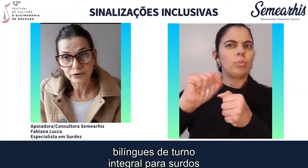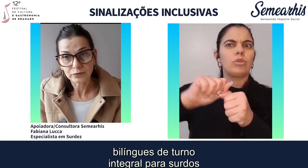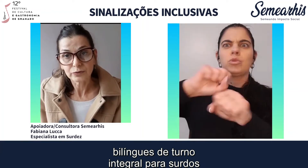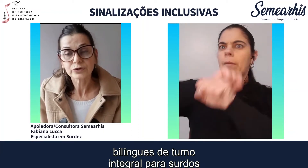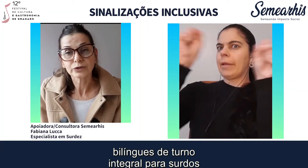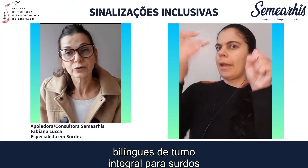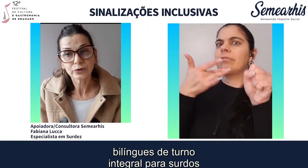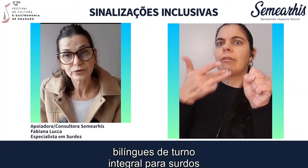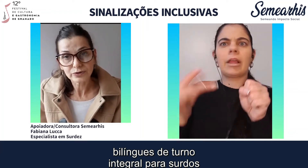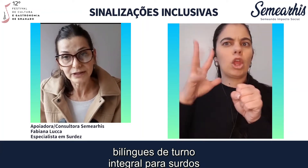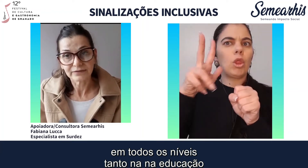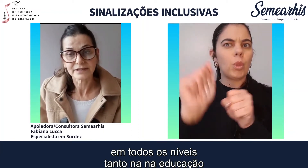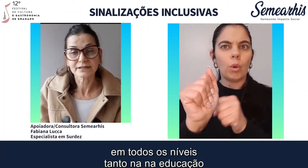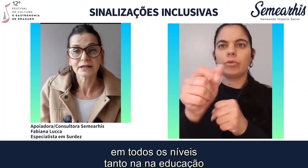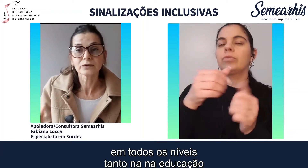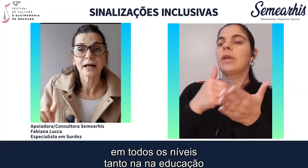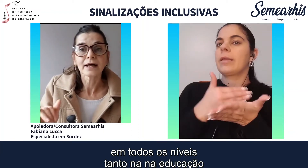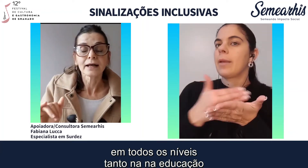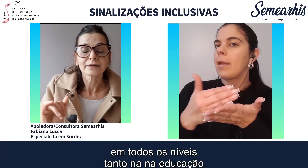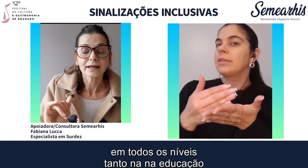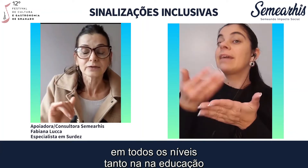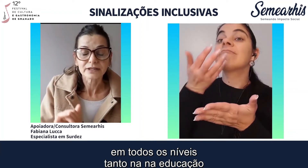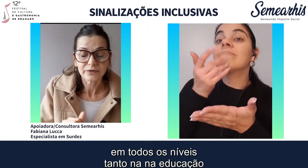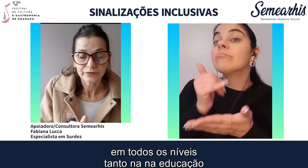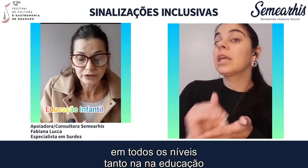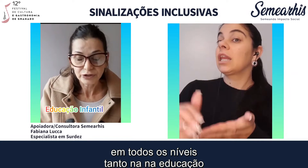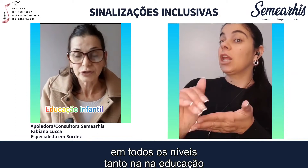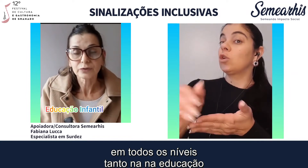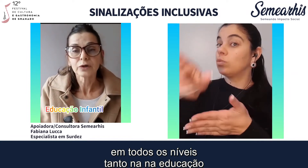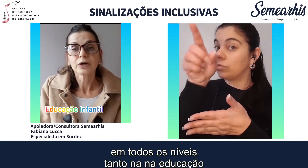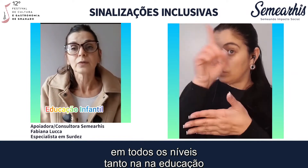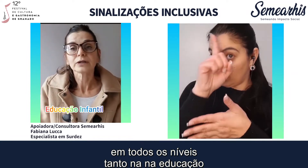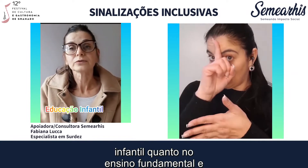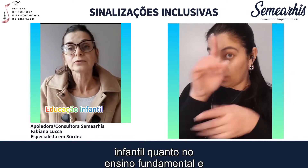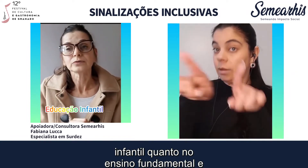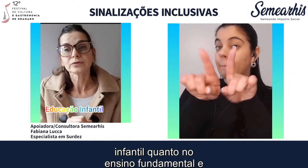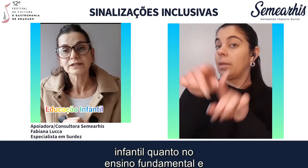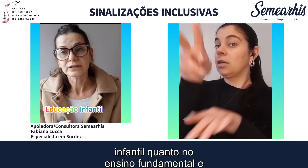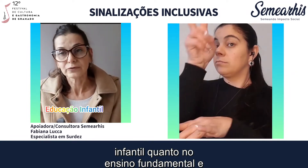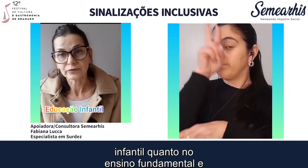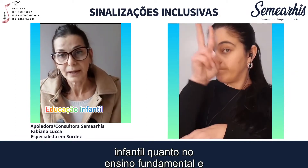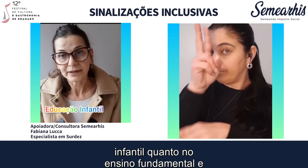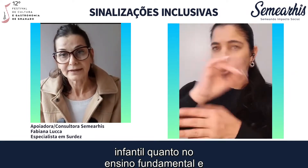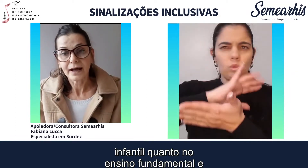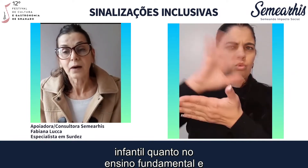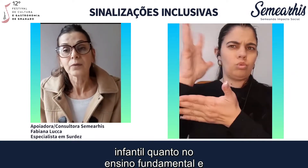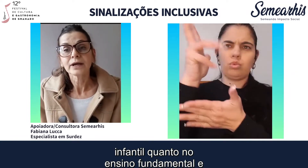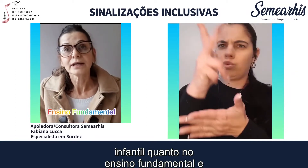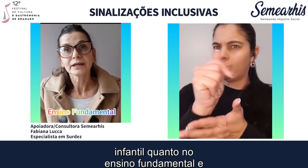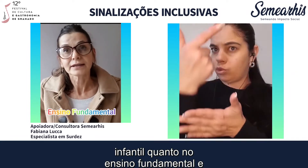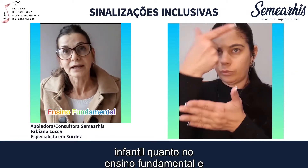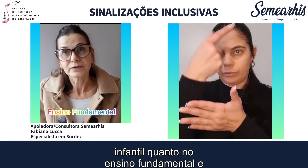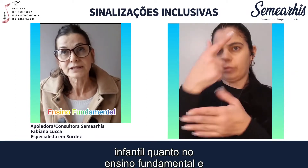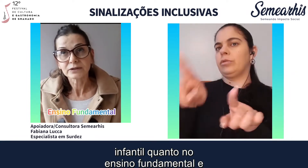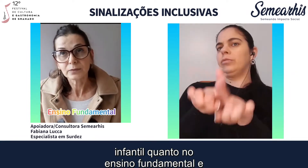para surdos em todos os níveis, tanto na educação infantil, quanto no ensino fundamental